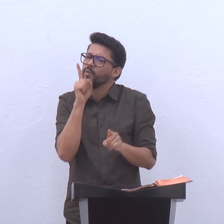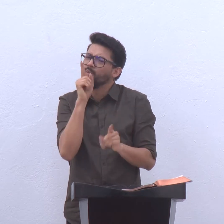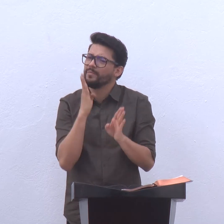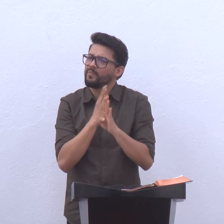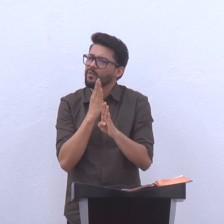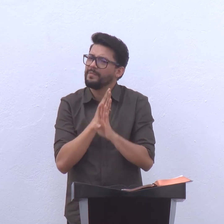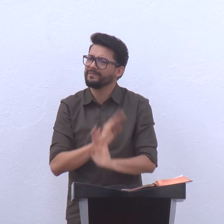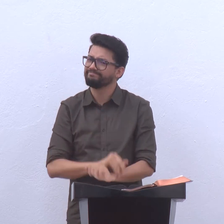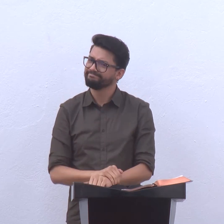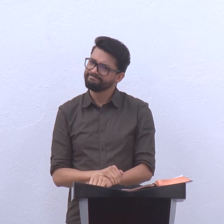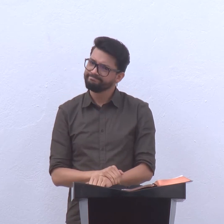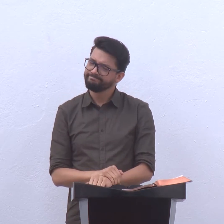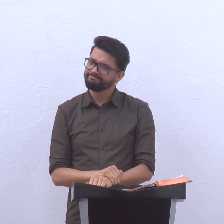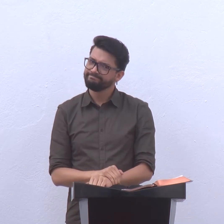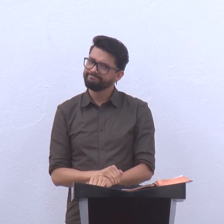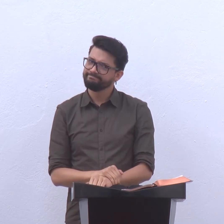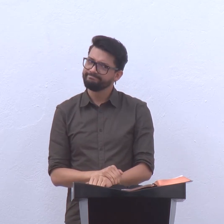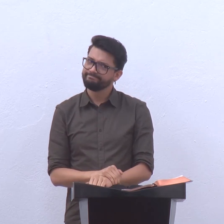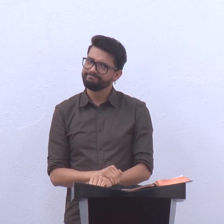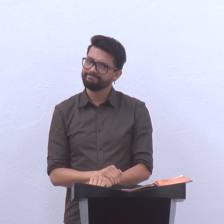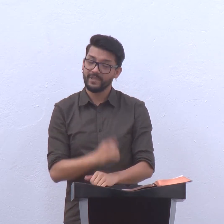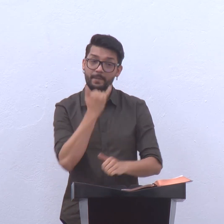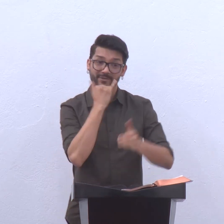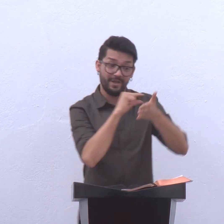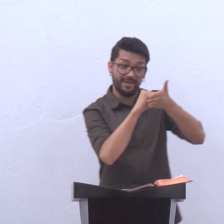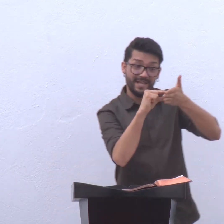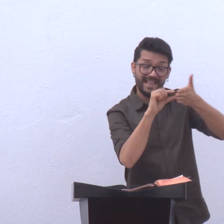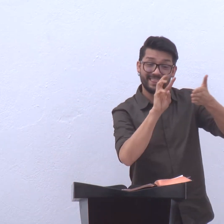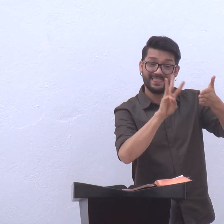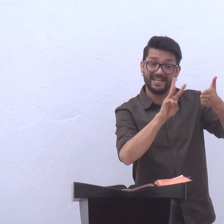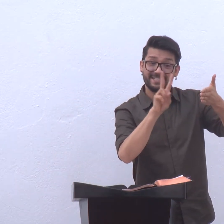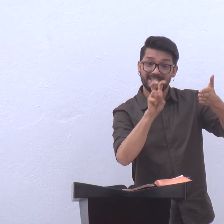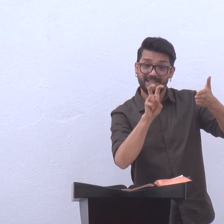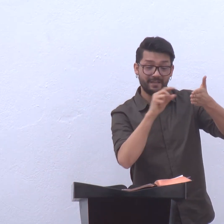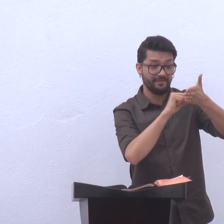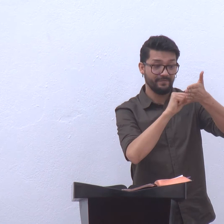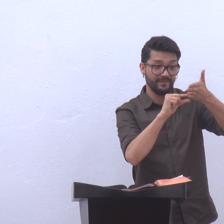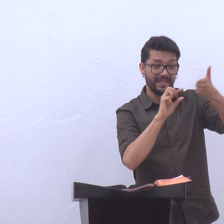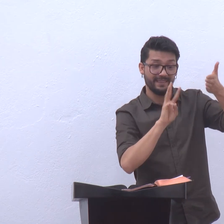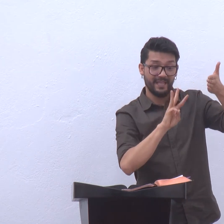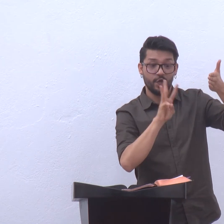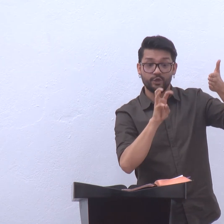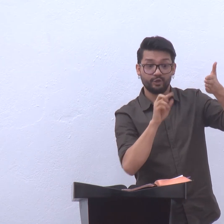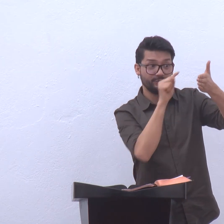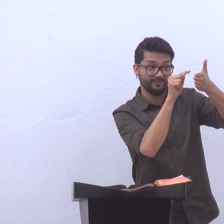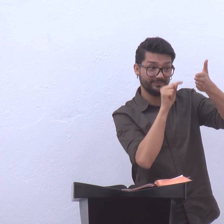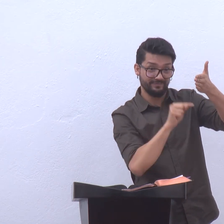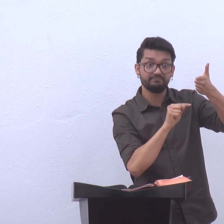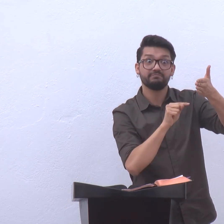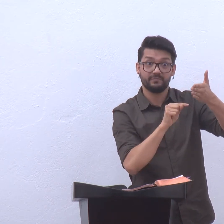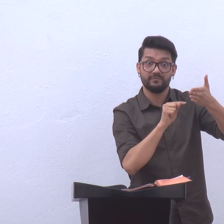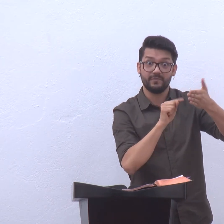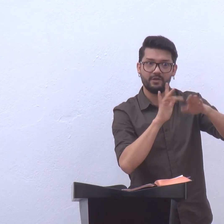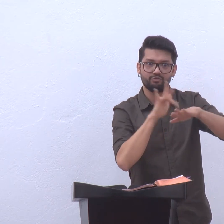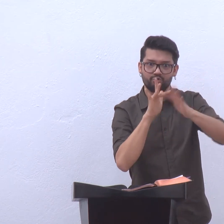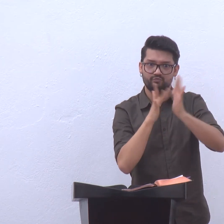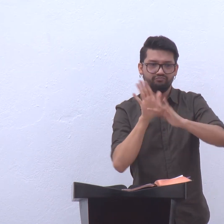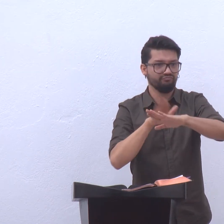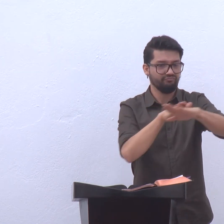Pero algo nos hace falta aquí, hay un problema. Hay un último versículo en Juan. Leímos el 37 y